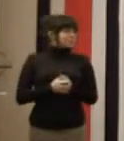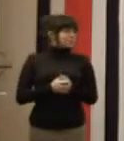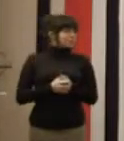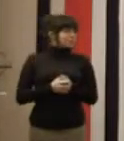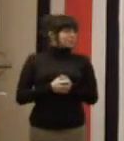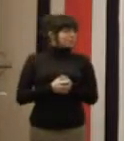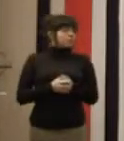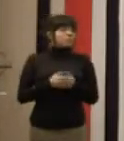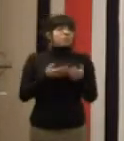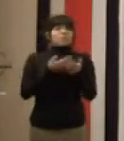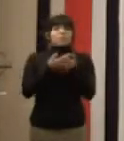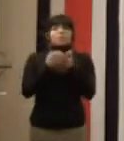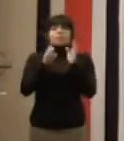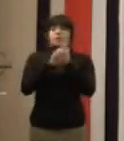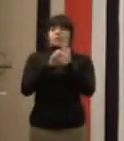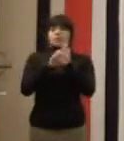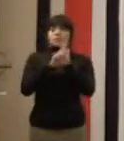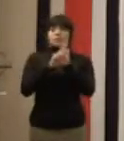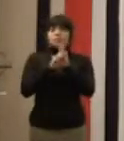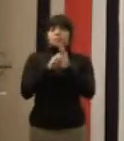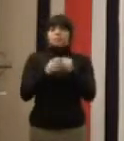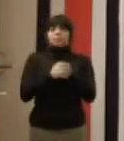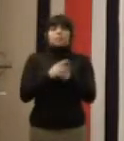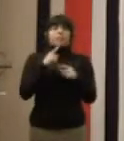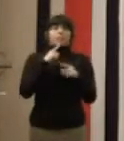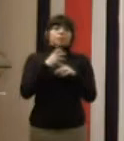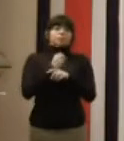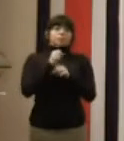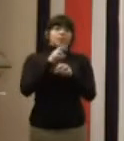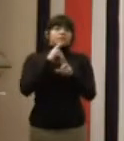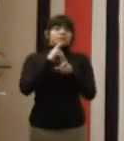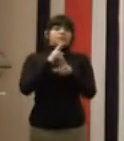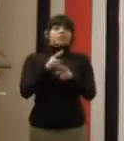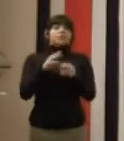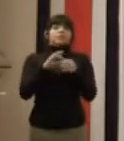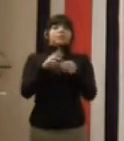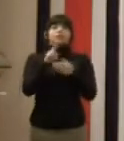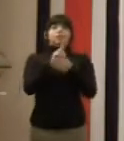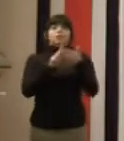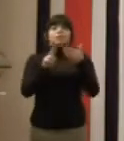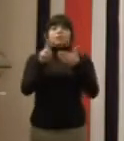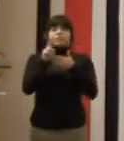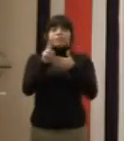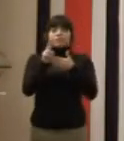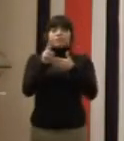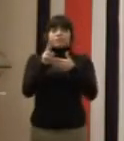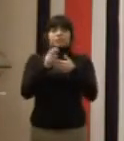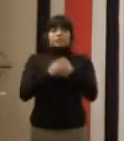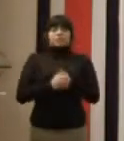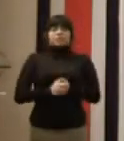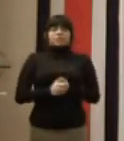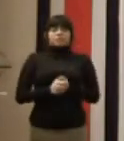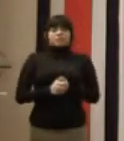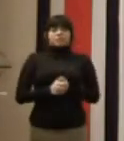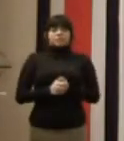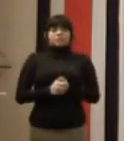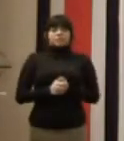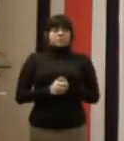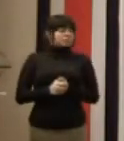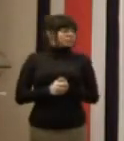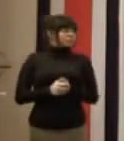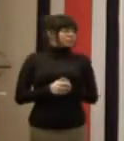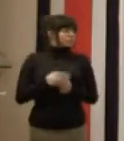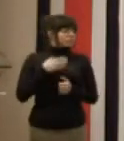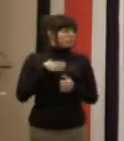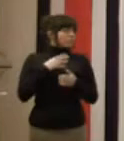Le pongo como ejemplo, y desgraciadamente tengo que hacer referencia a la universidad mía, a la Universidad